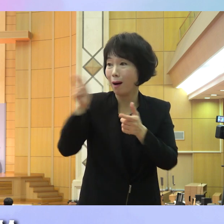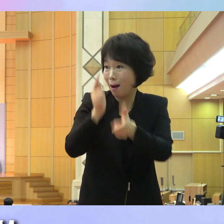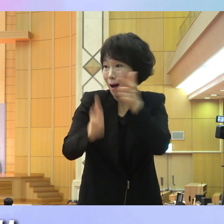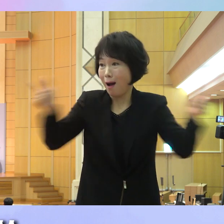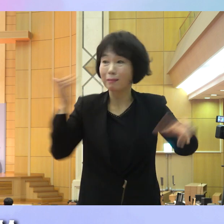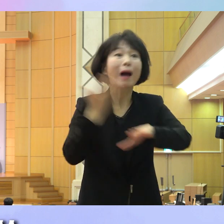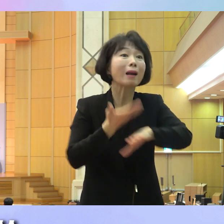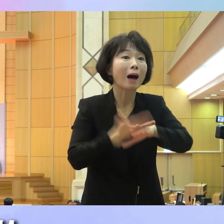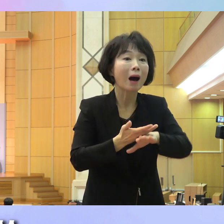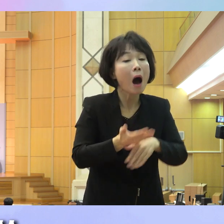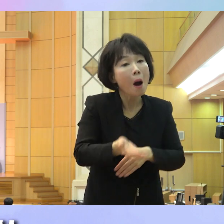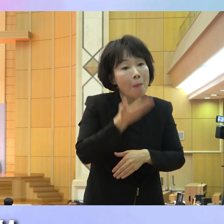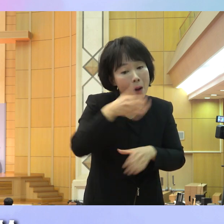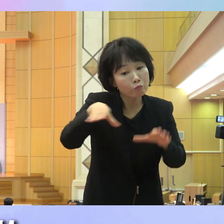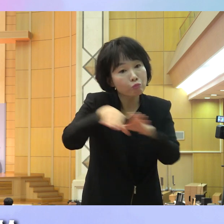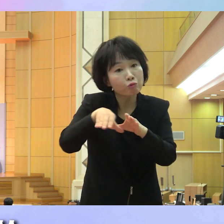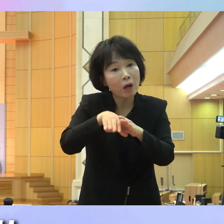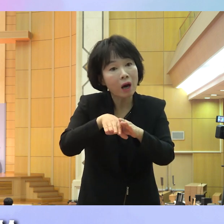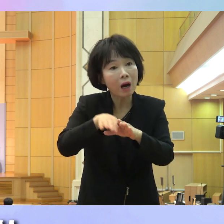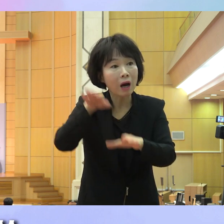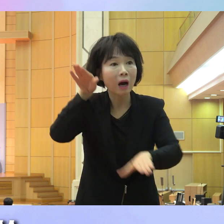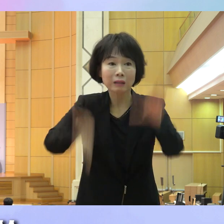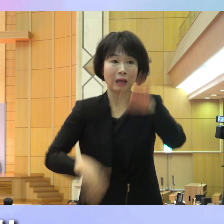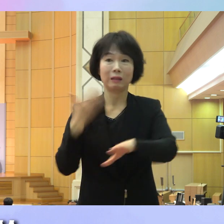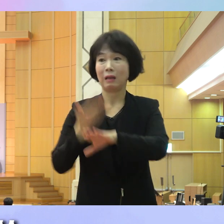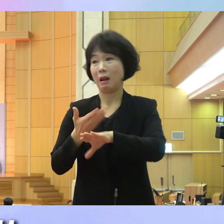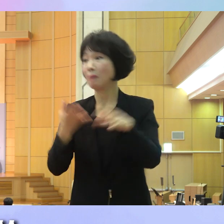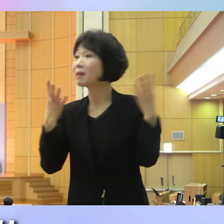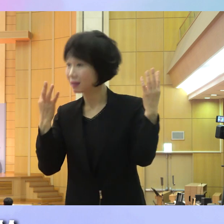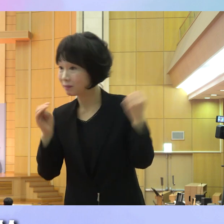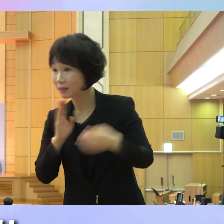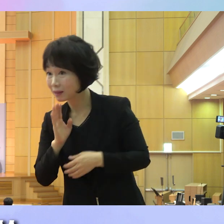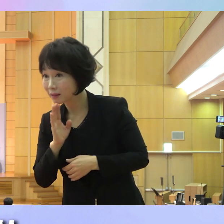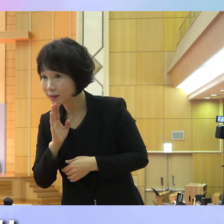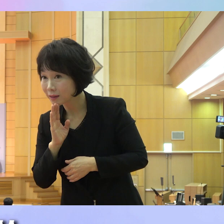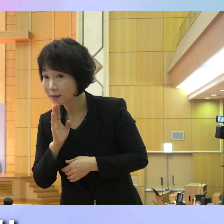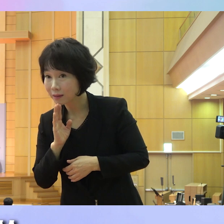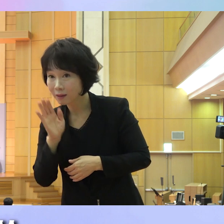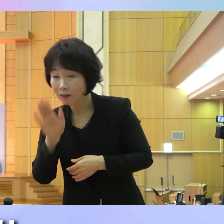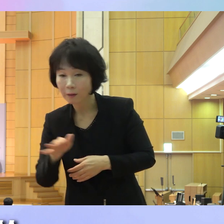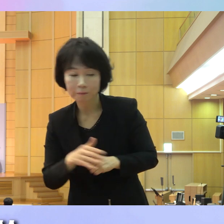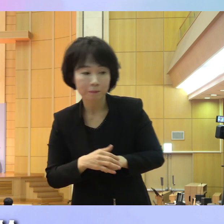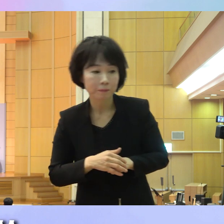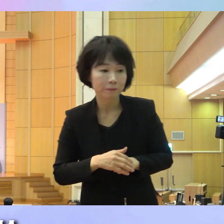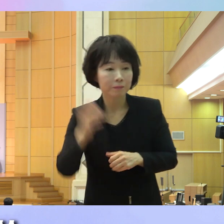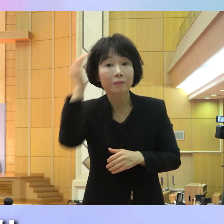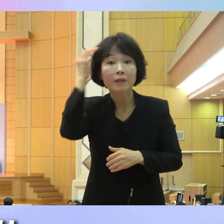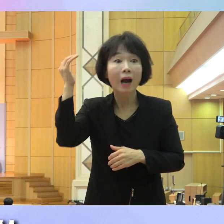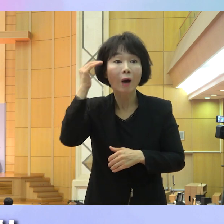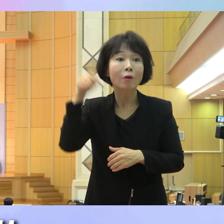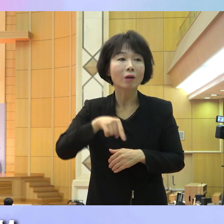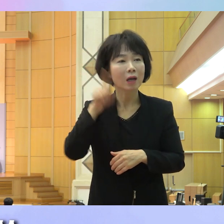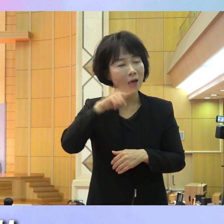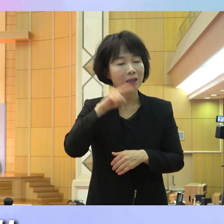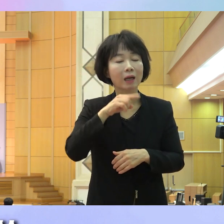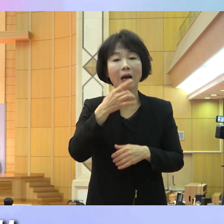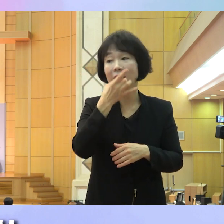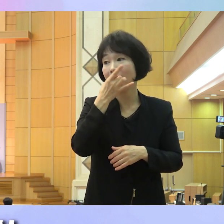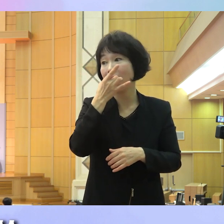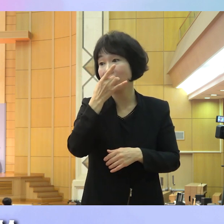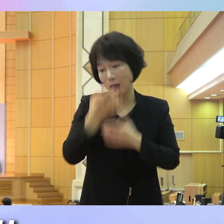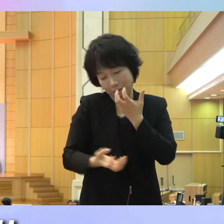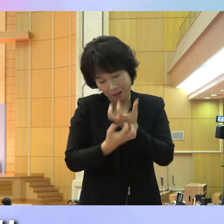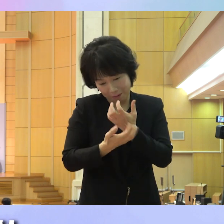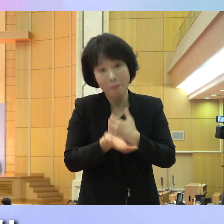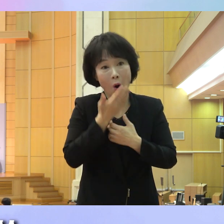나라마다 음식 문화가 요리 문화가 달라요 좀. 근데 우리나라는 항상 밥을 해 먹는단 말이에요. 근데